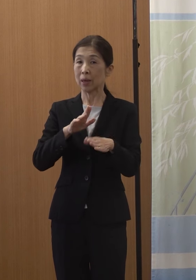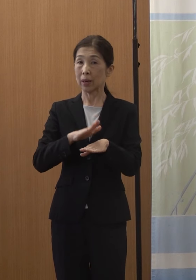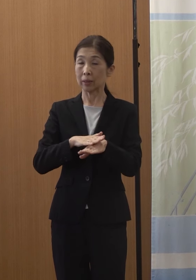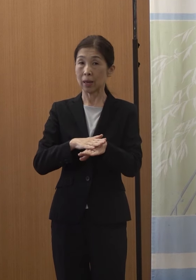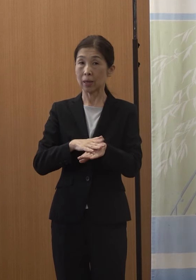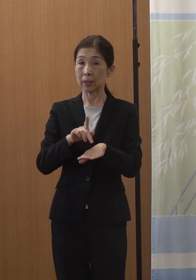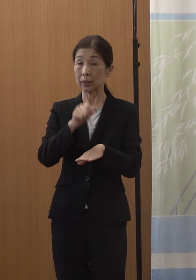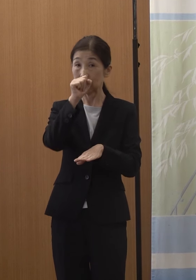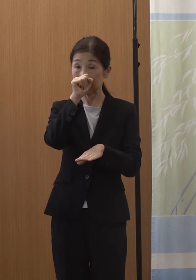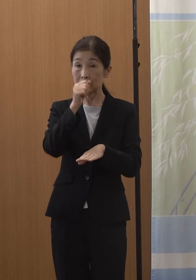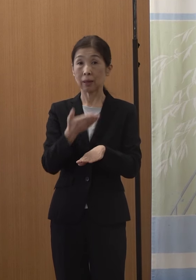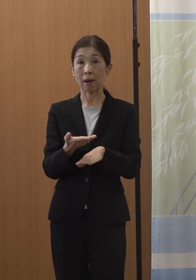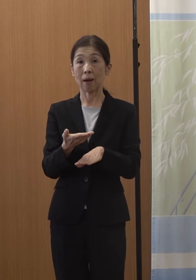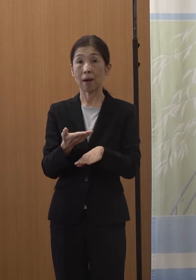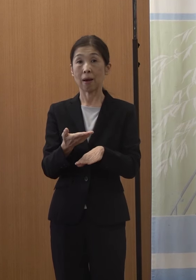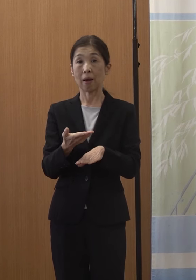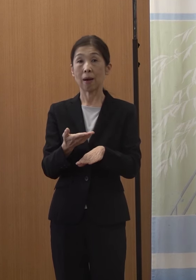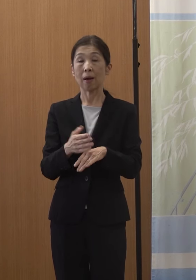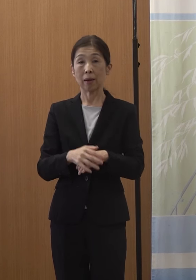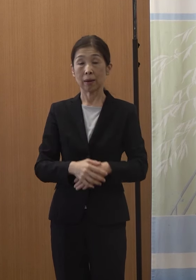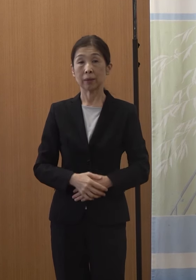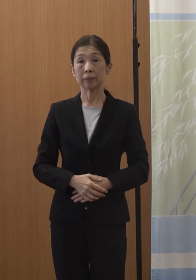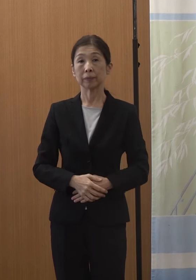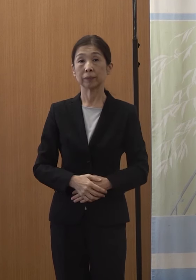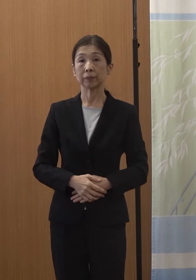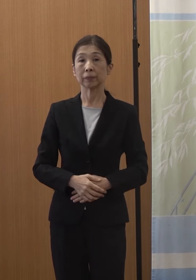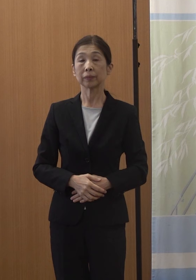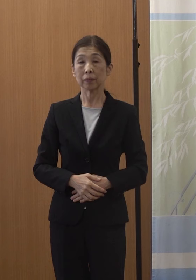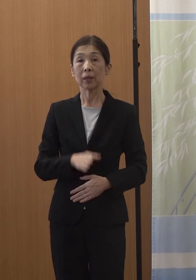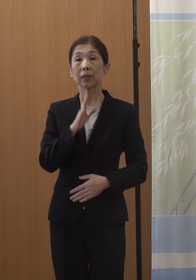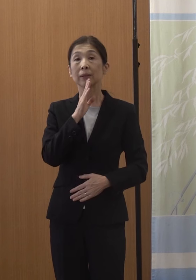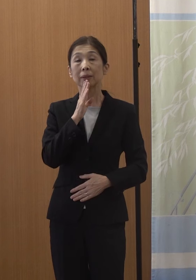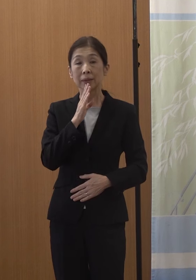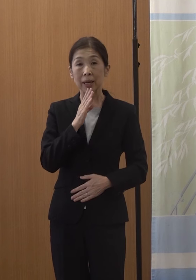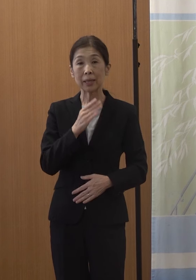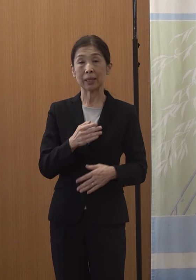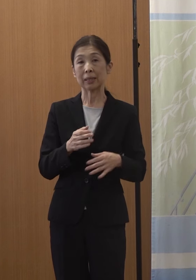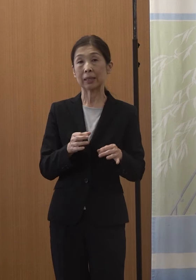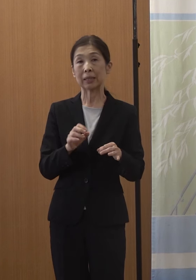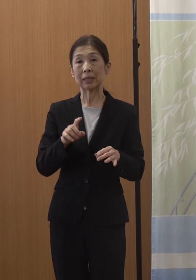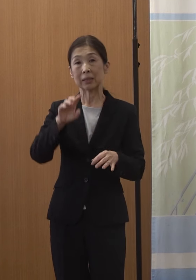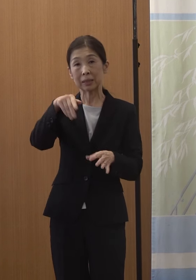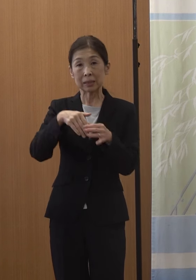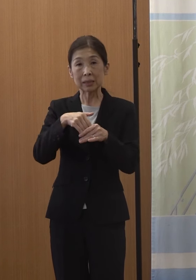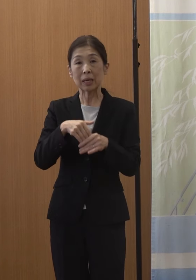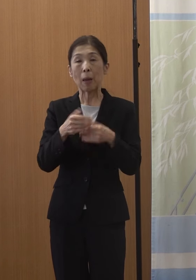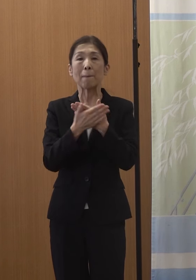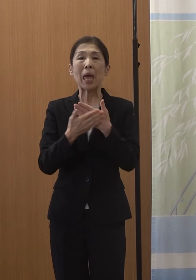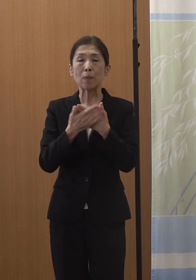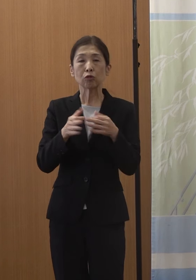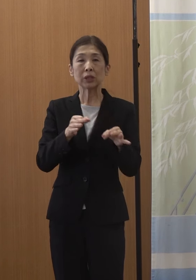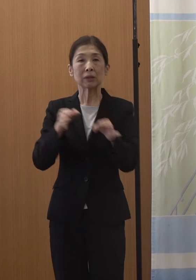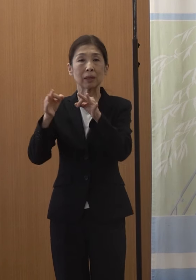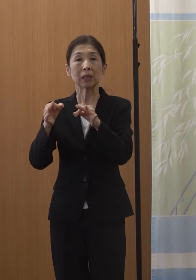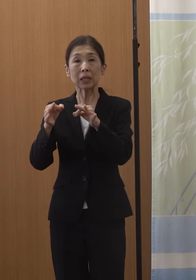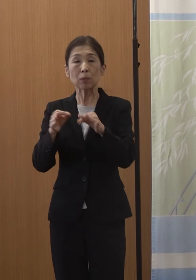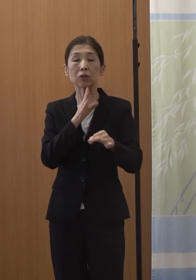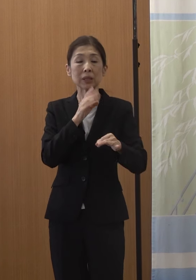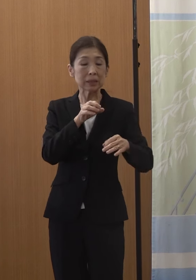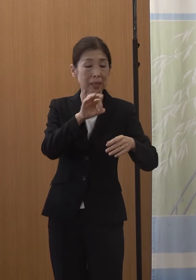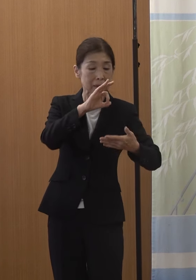か、これは名目賃金が上がってきているということ、一方で実質賃金が上がらない経済状況も踏まえ